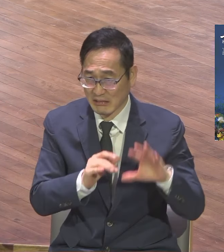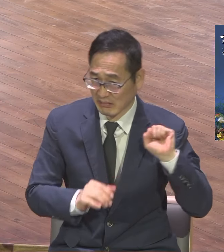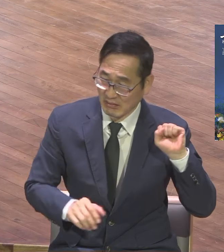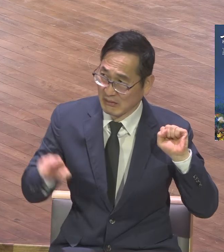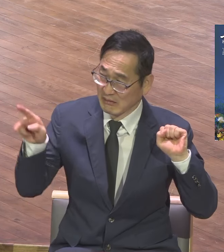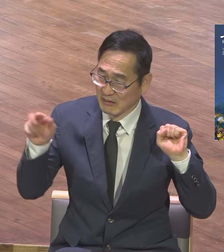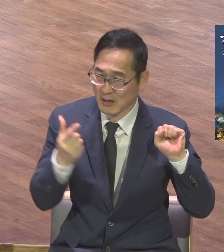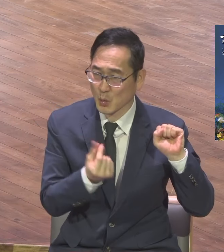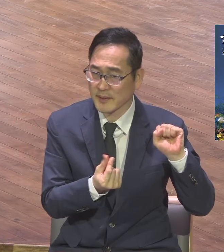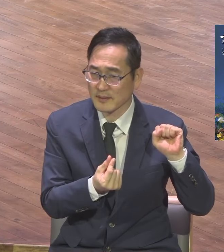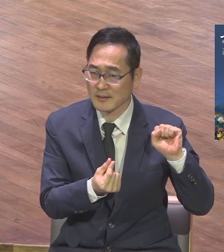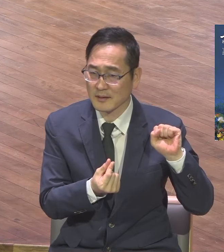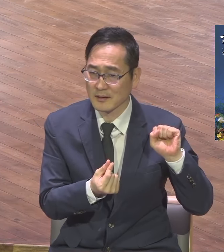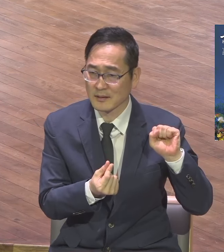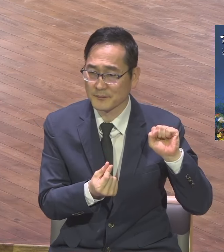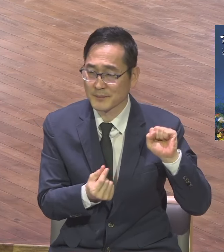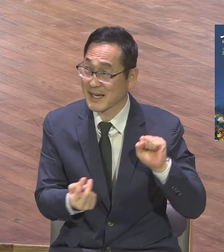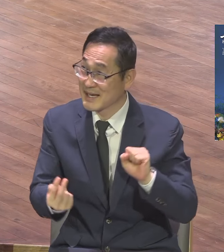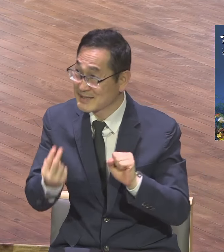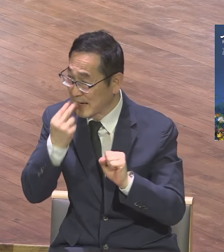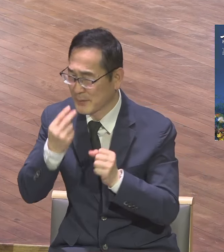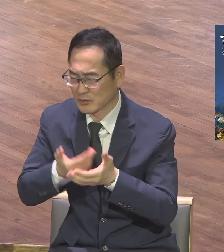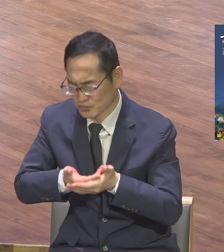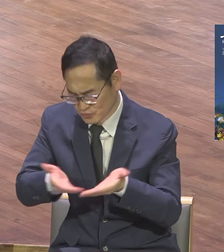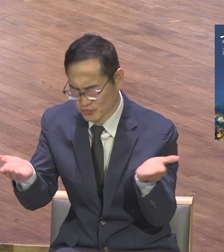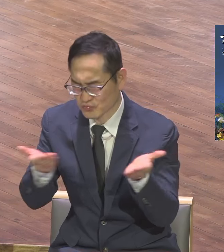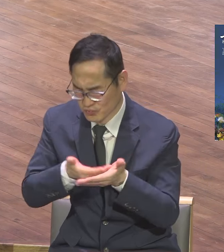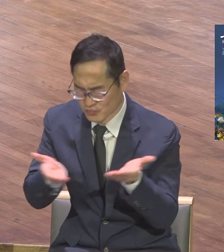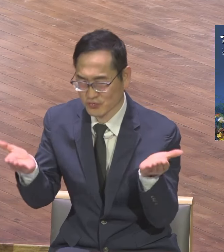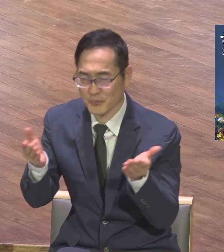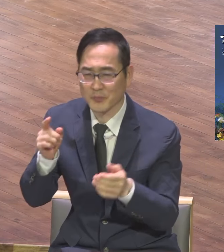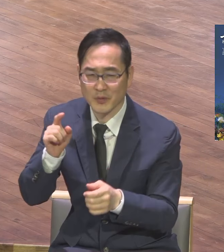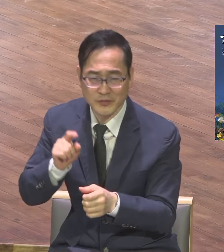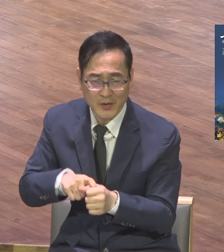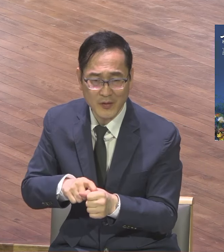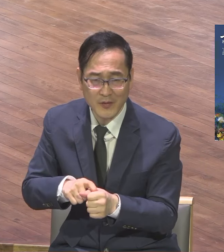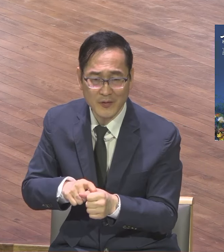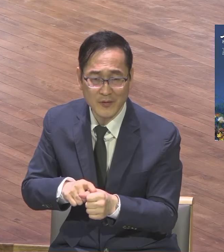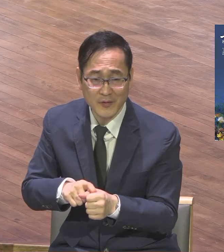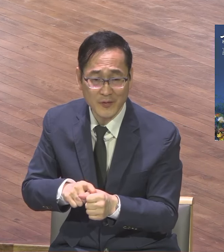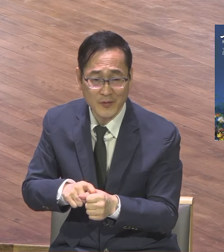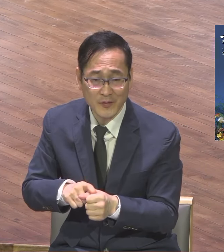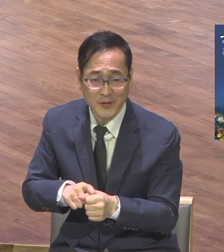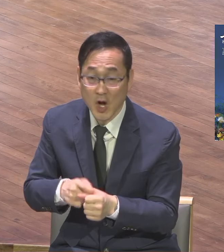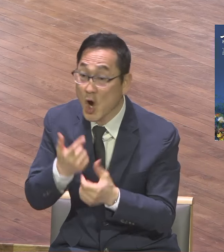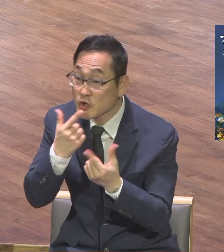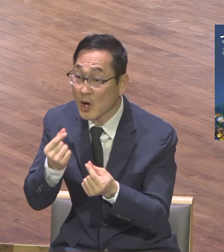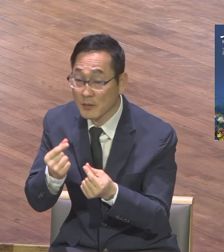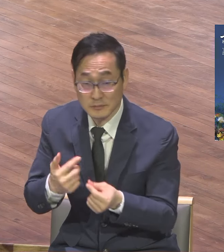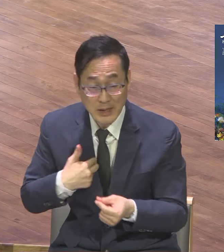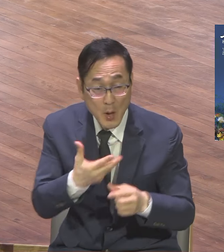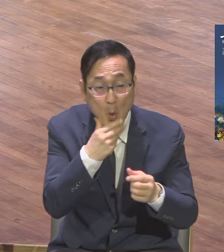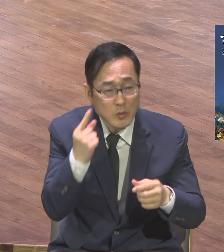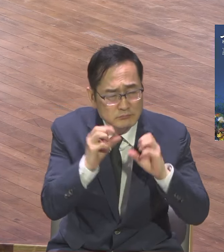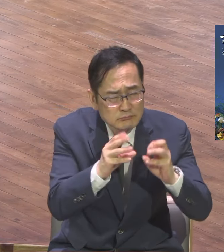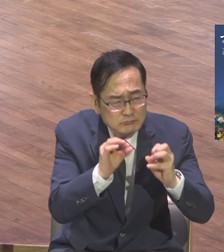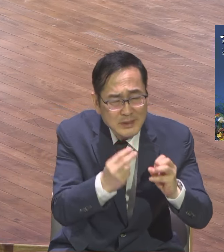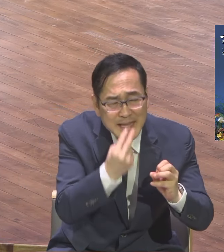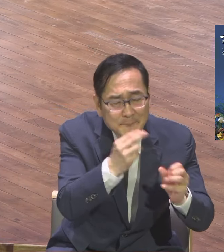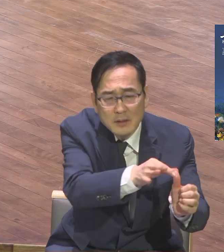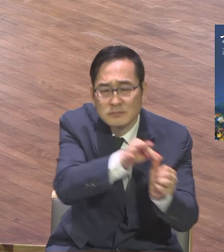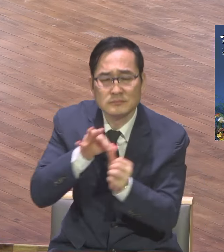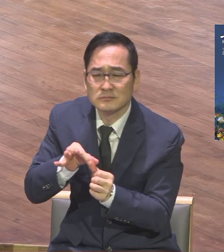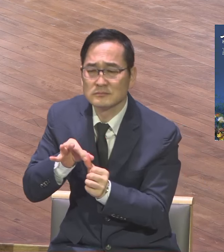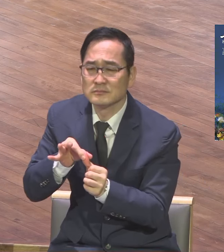생명을 얻고 풍성히 얻게 하랍니다. 생명 살리는 선택을 하시기를 바랍니다. 그래서 제가 생명